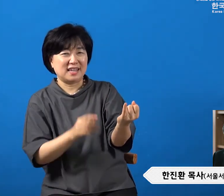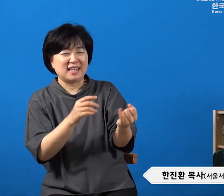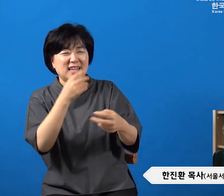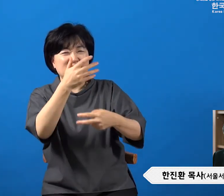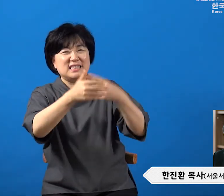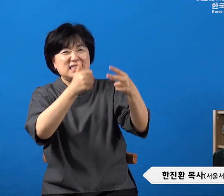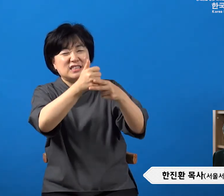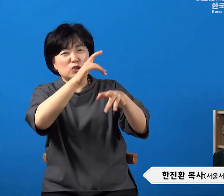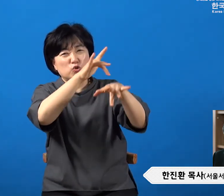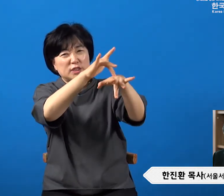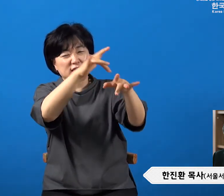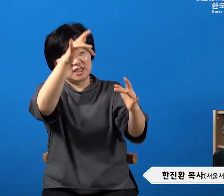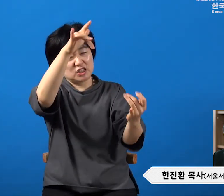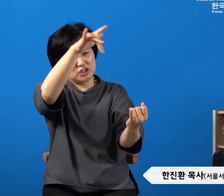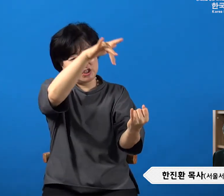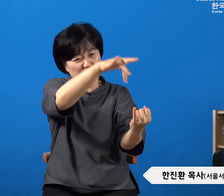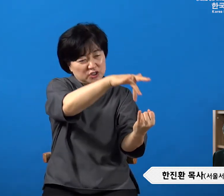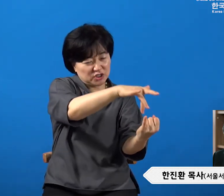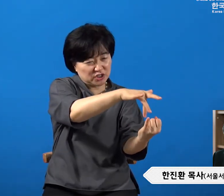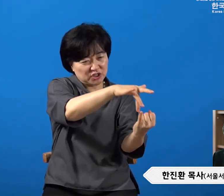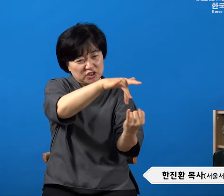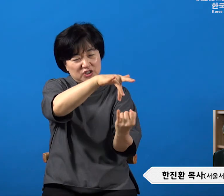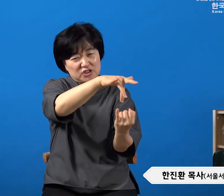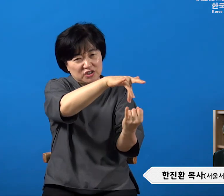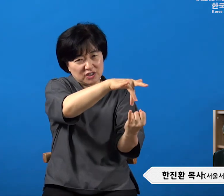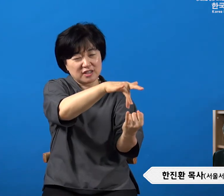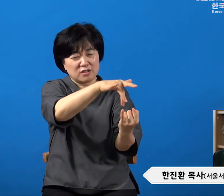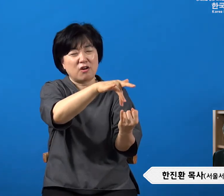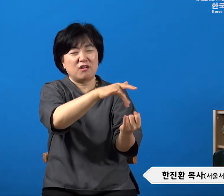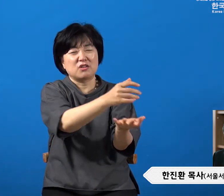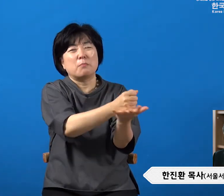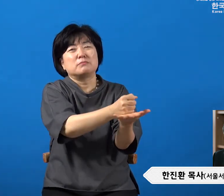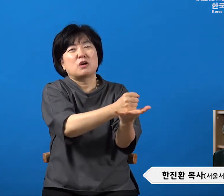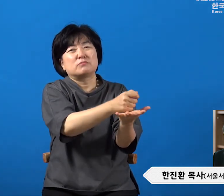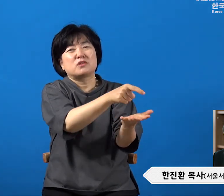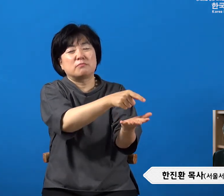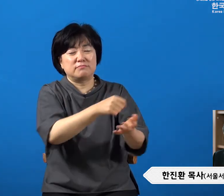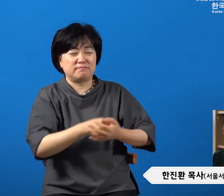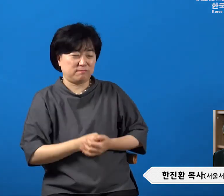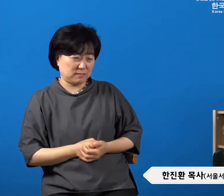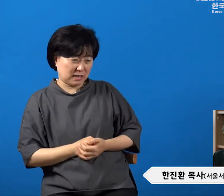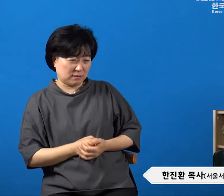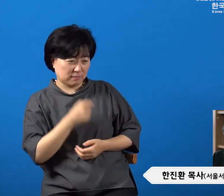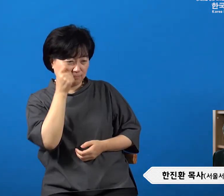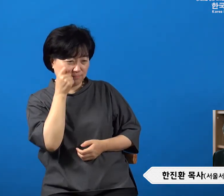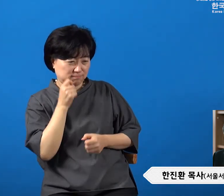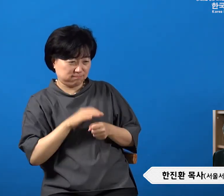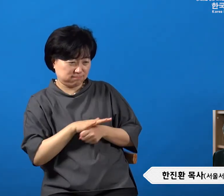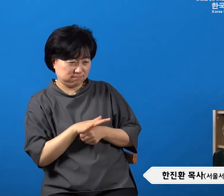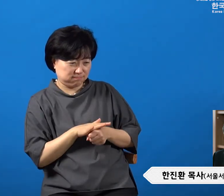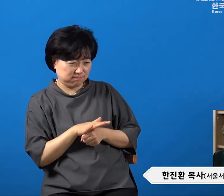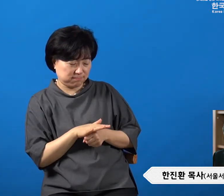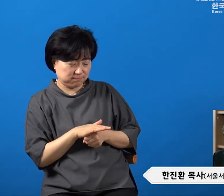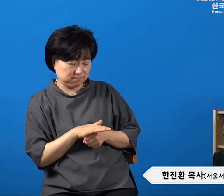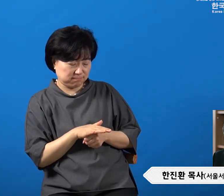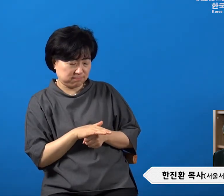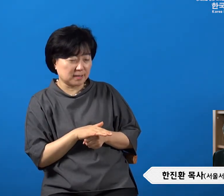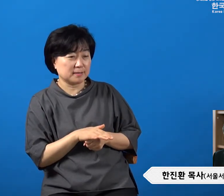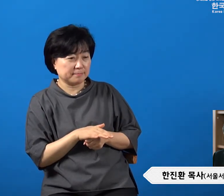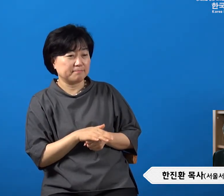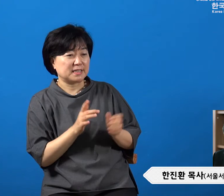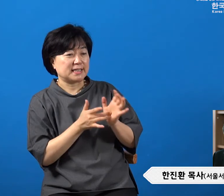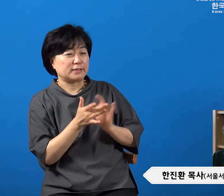점을 치는 아이인데 너무 불쌍해서 귀신을 쫓아내고 온전하게 고쳐주었습니다.